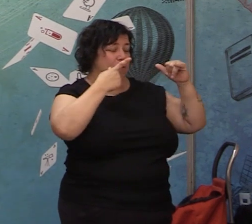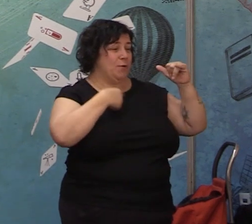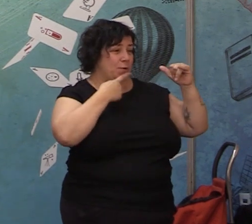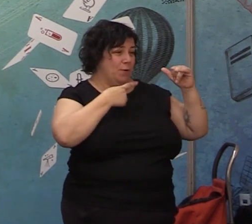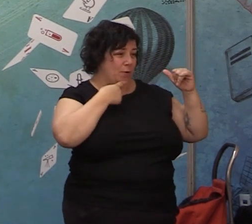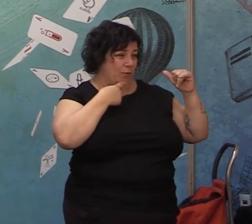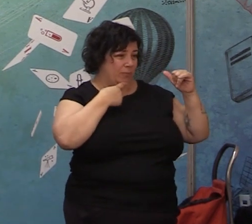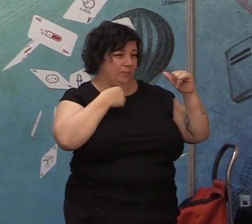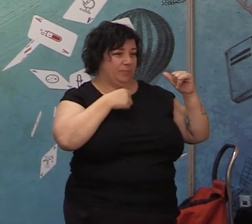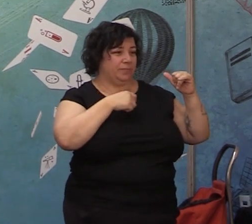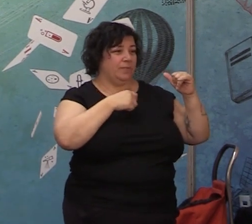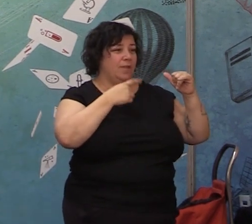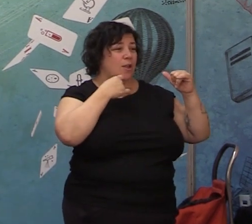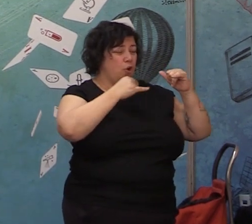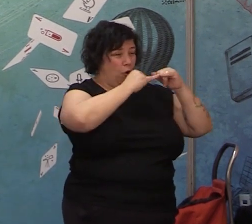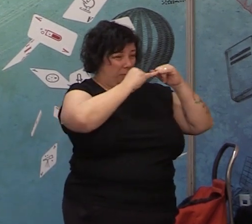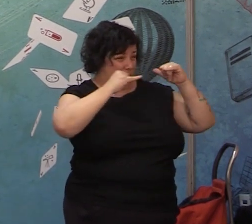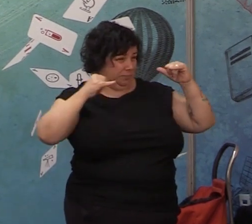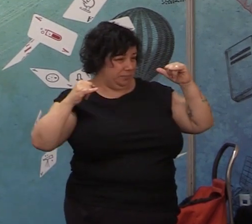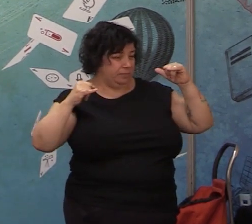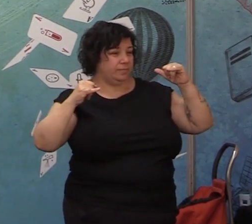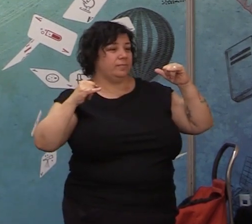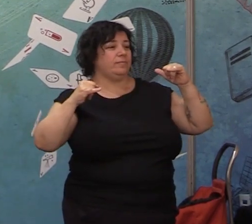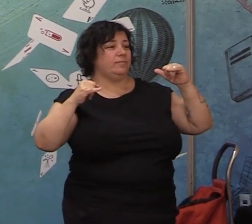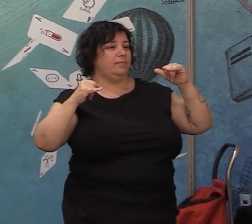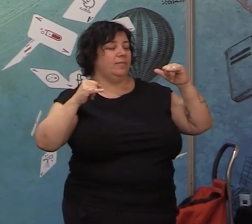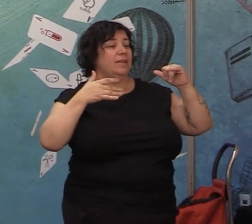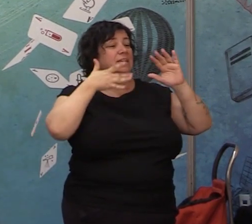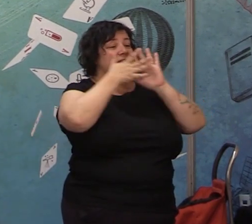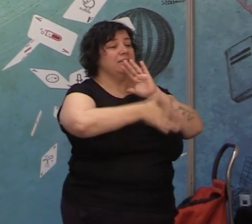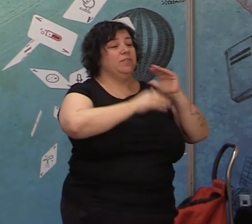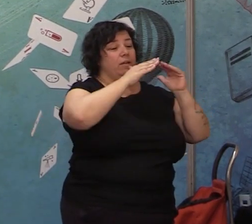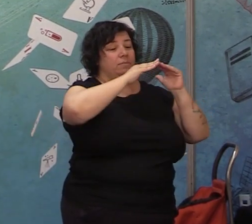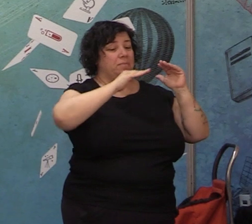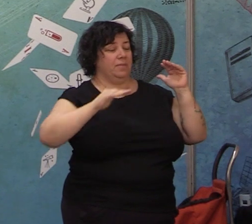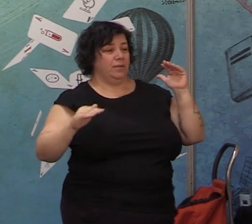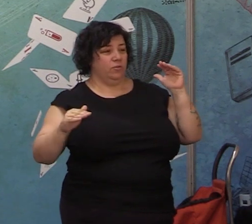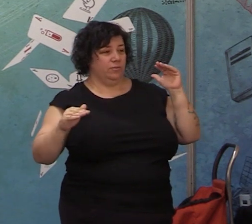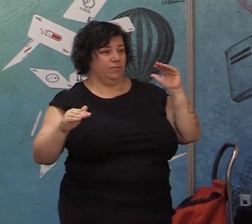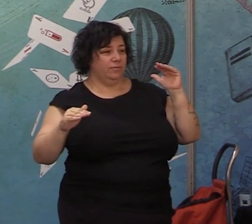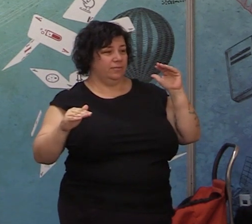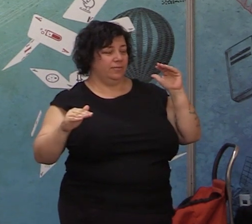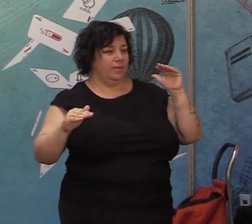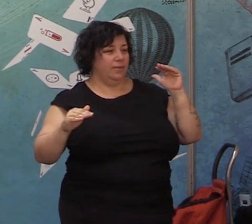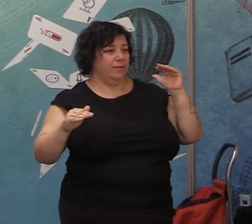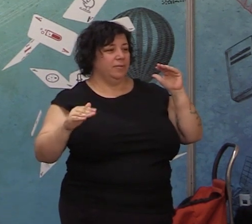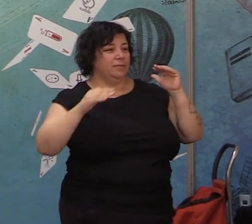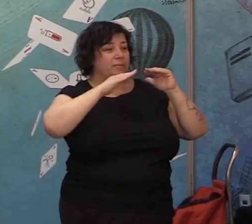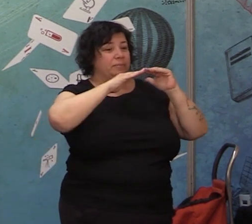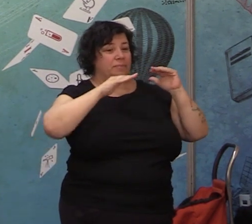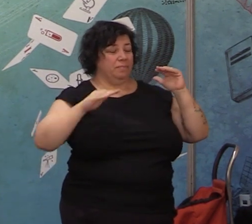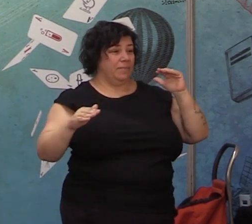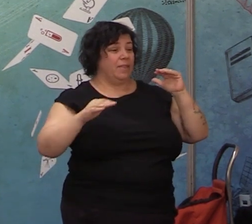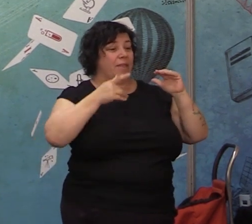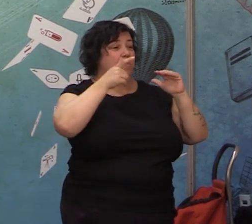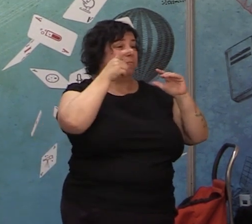roja continua es la disminución, digamos que es la reducción de